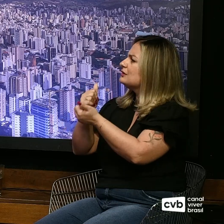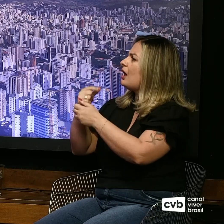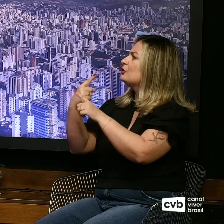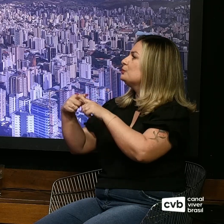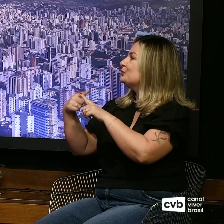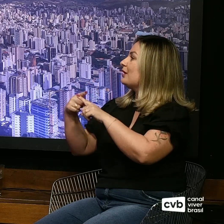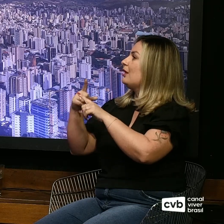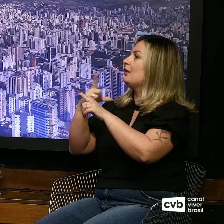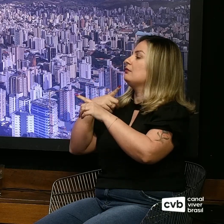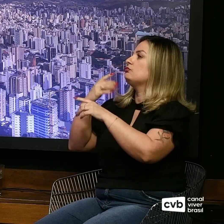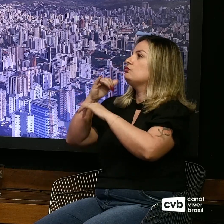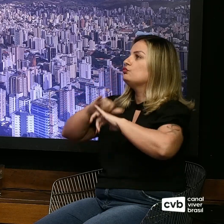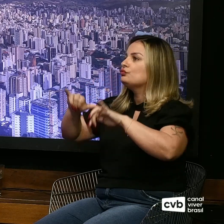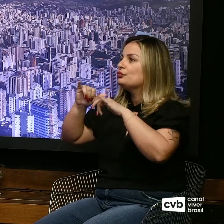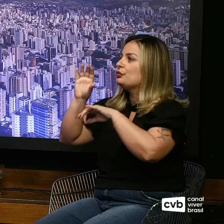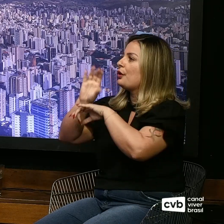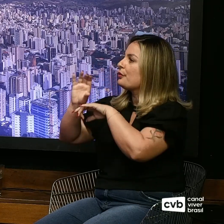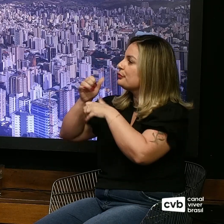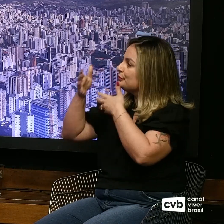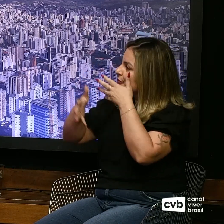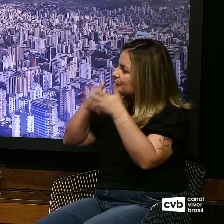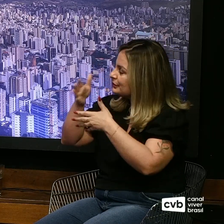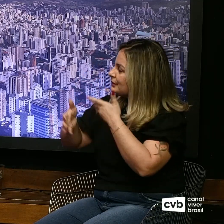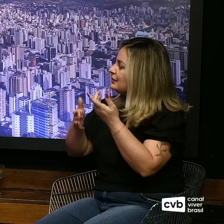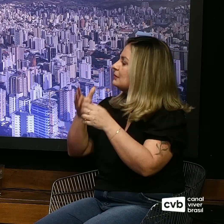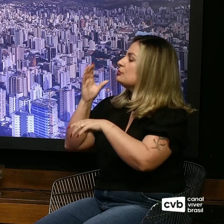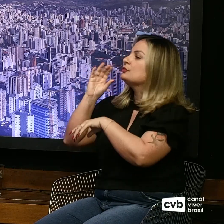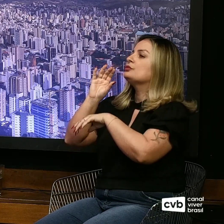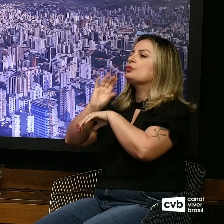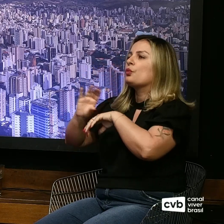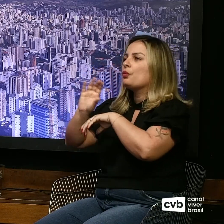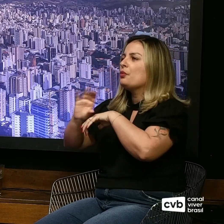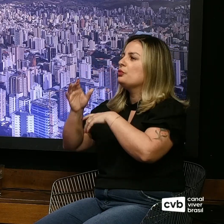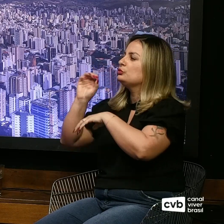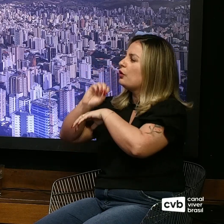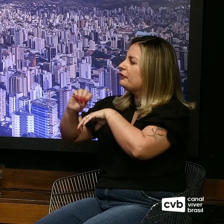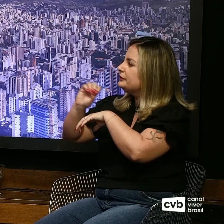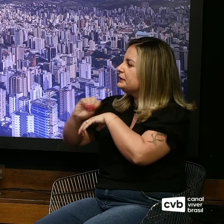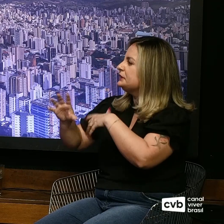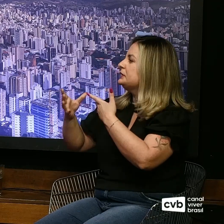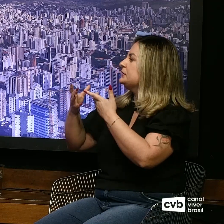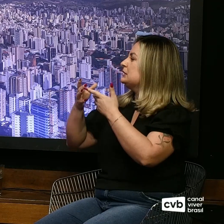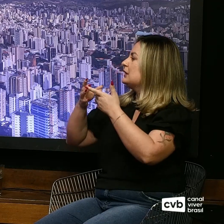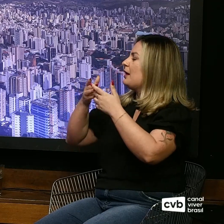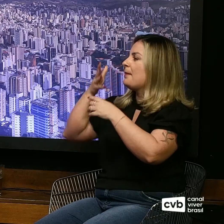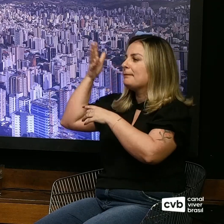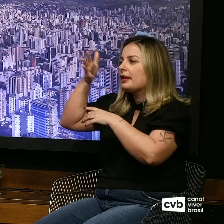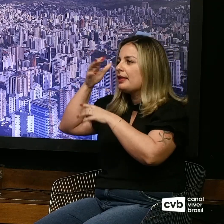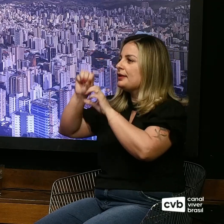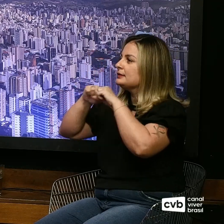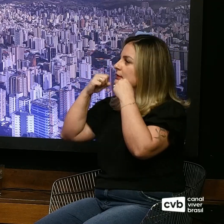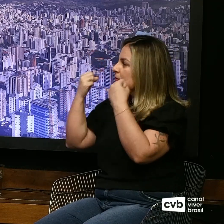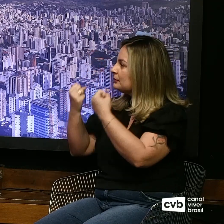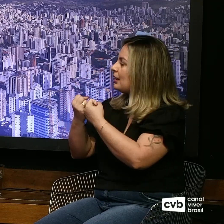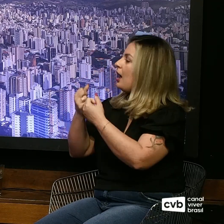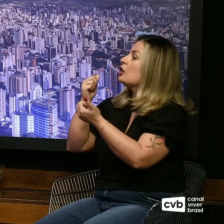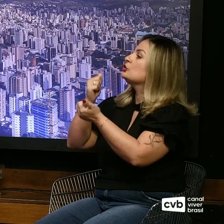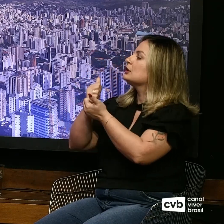Sociedade dos Surdos de Belo Horizonte, que é onde a gente divulga cursos de libras, eventos, oficinas, palestras,